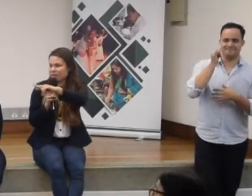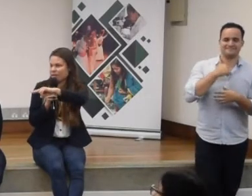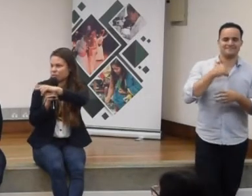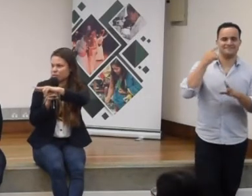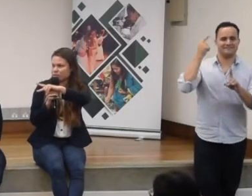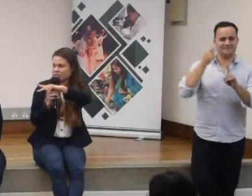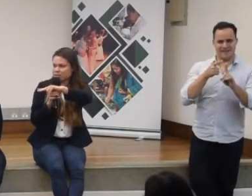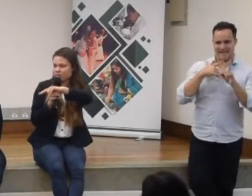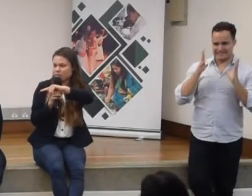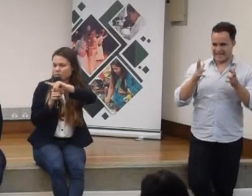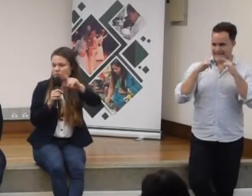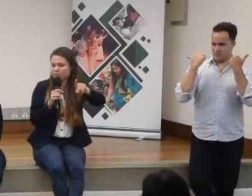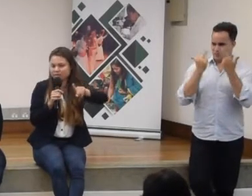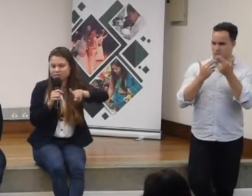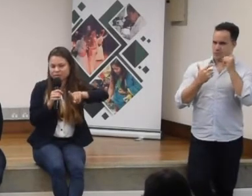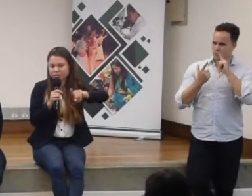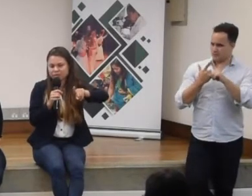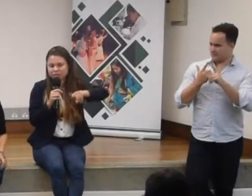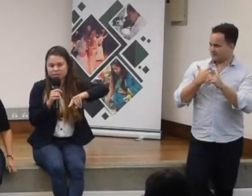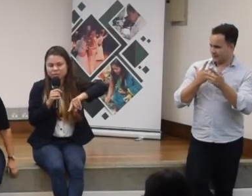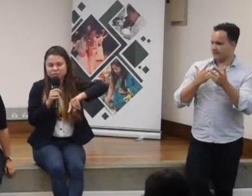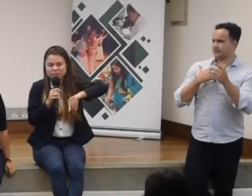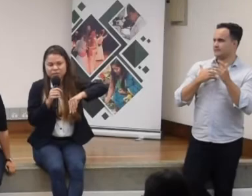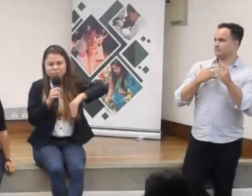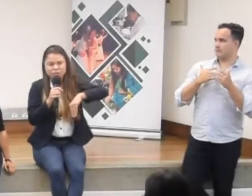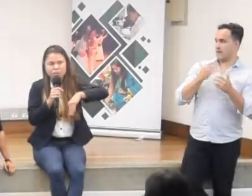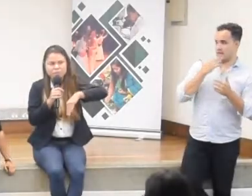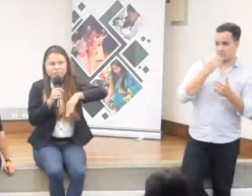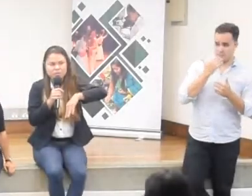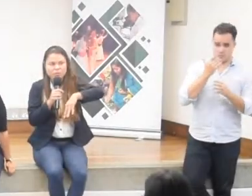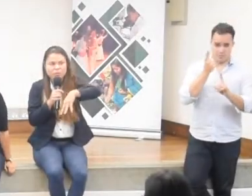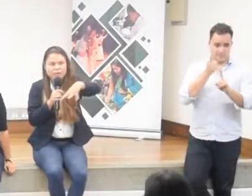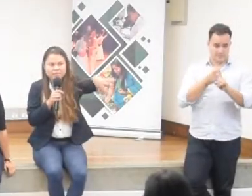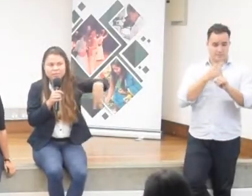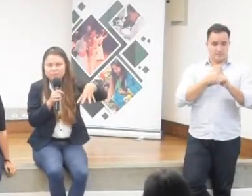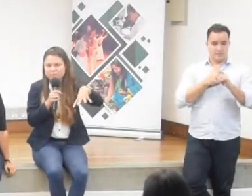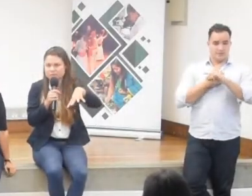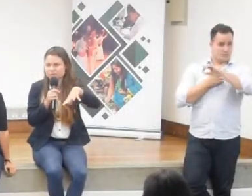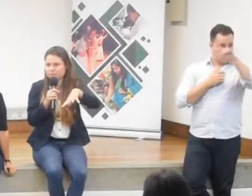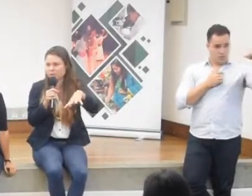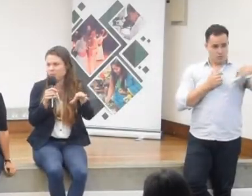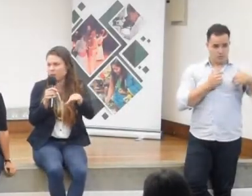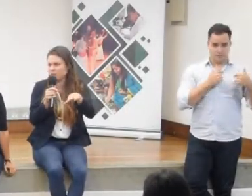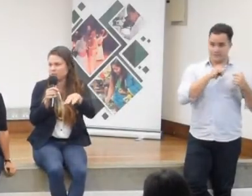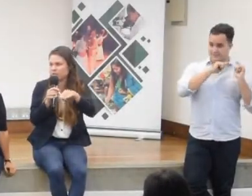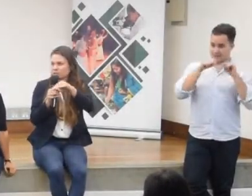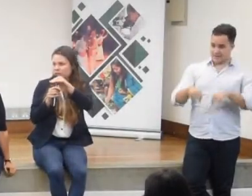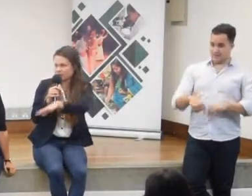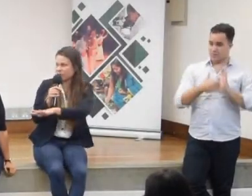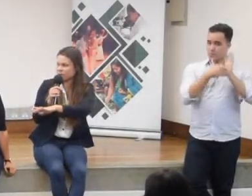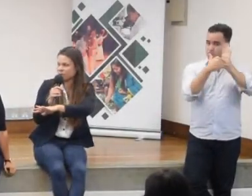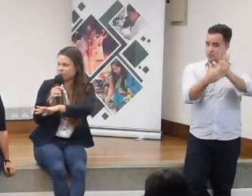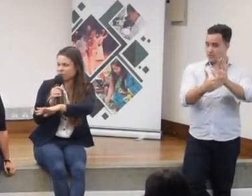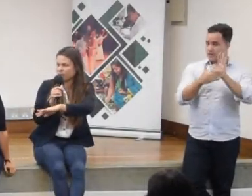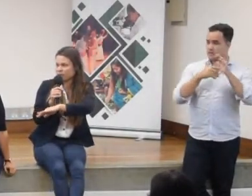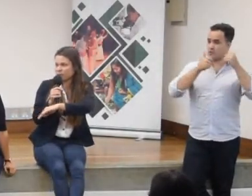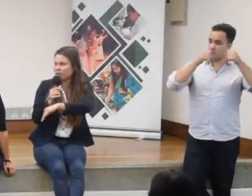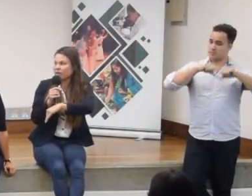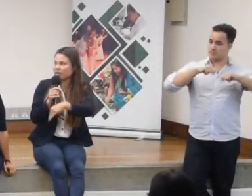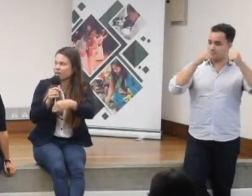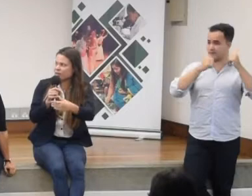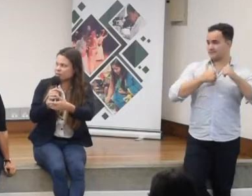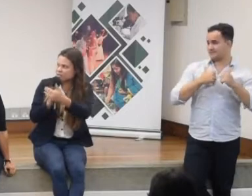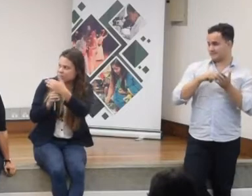porque entendía dos cosas. Si uno de los objetivos es que nosotros podamos hacer como un balance y una presentación de cómo vamos, sería un tipo de